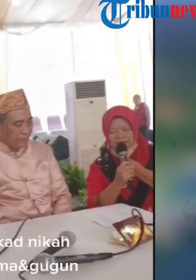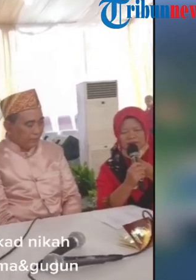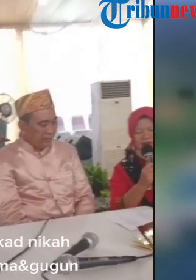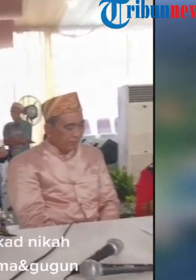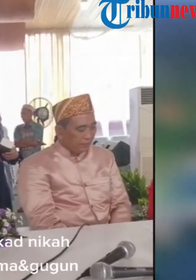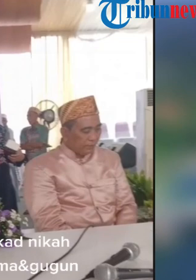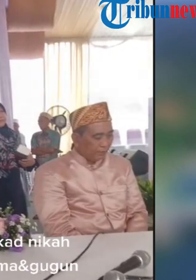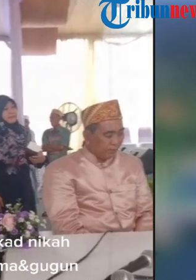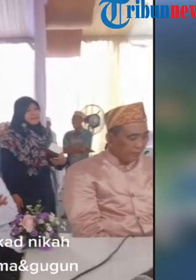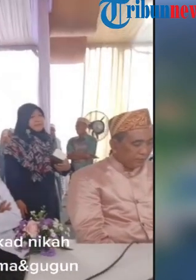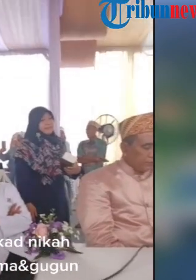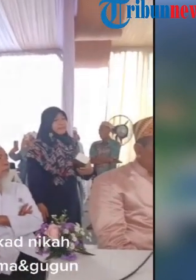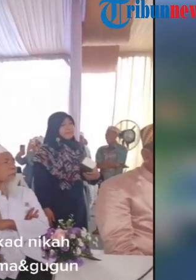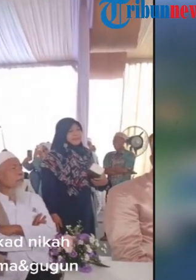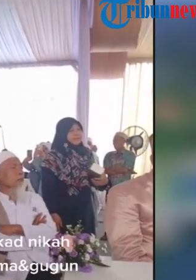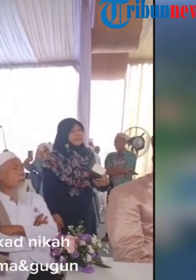dengan